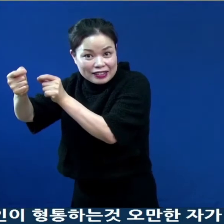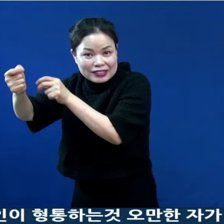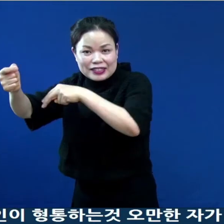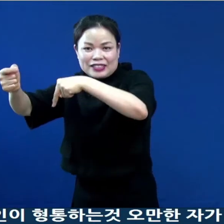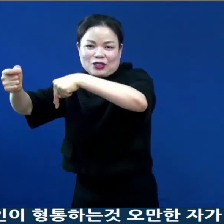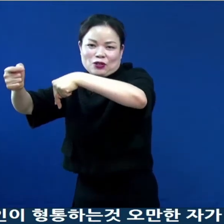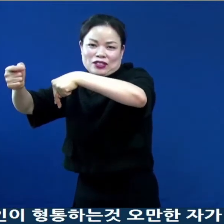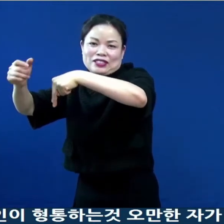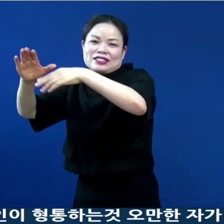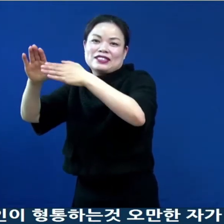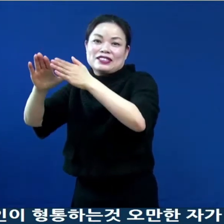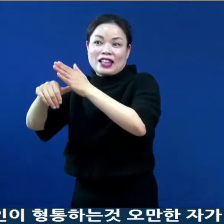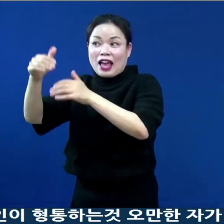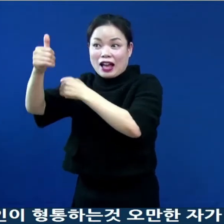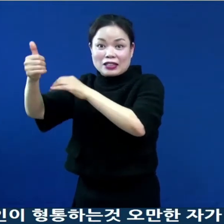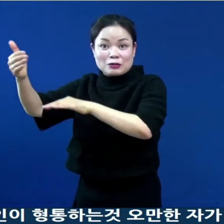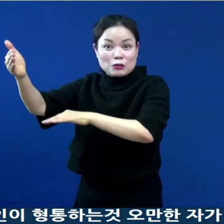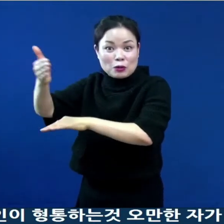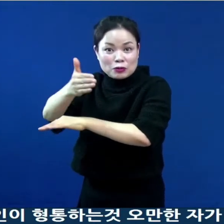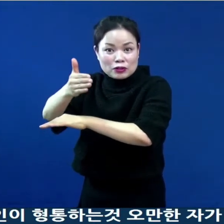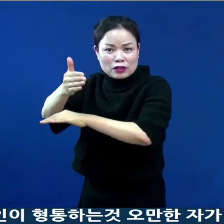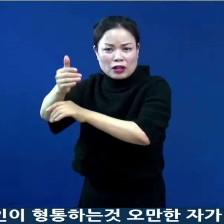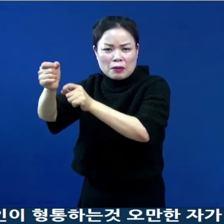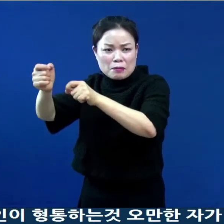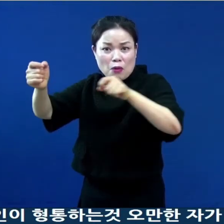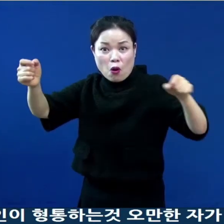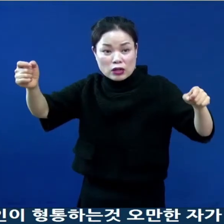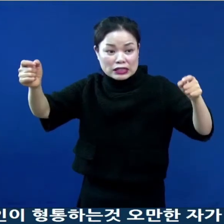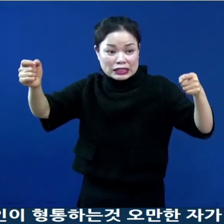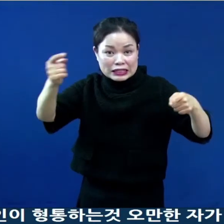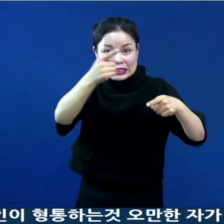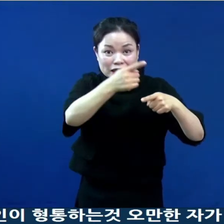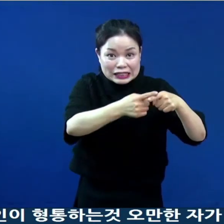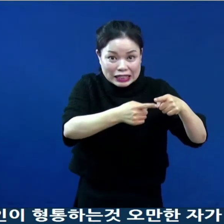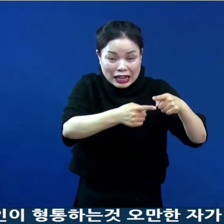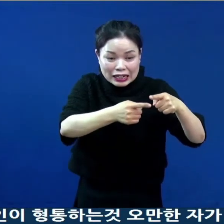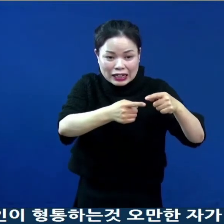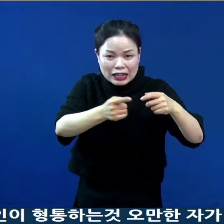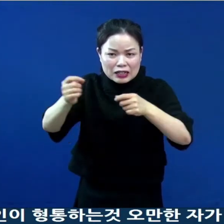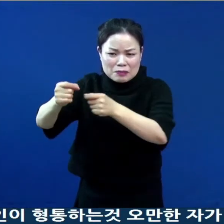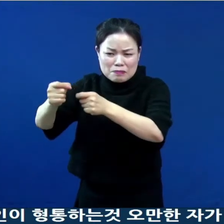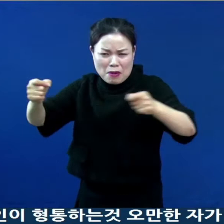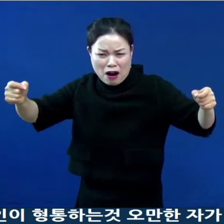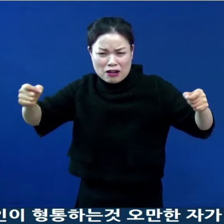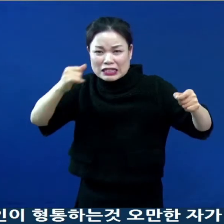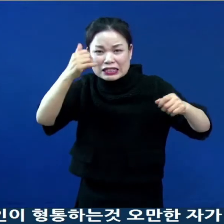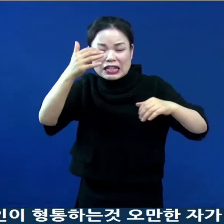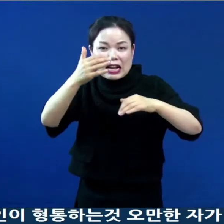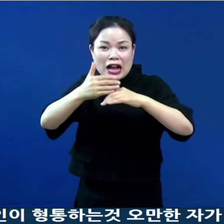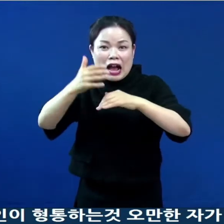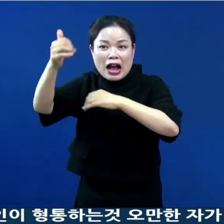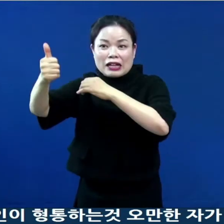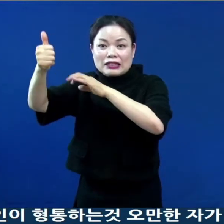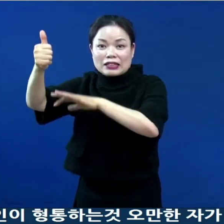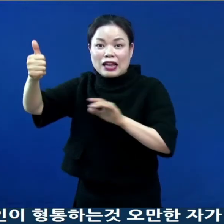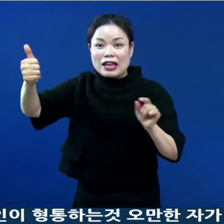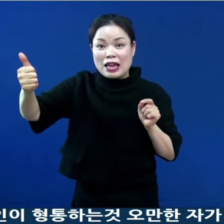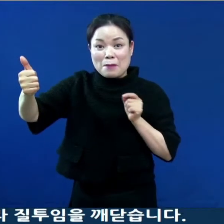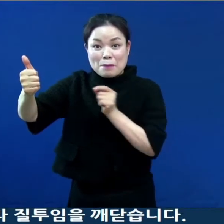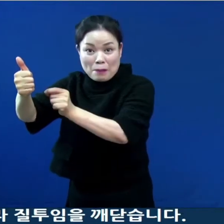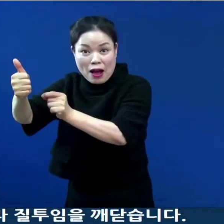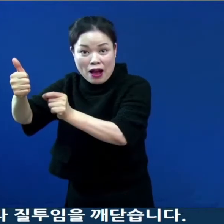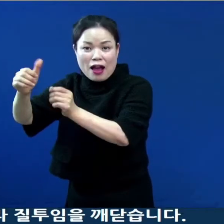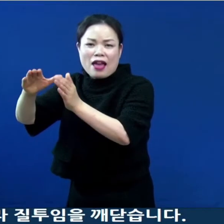때, 하나님으로부터 멀리 있다가 하나님께로부터 떨어져 있다가 하나님께로 가까이 갔을